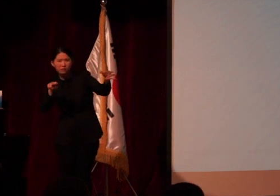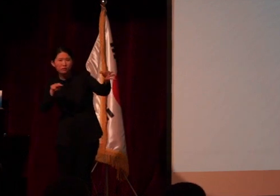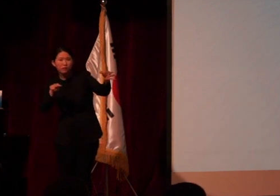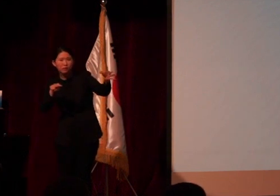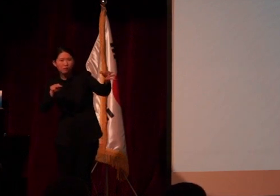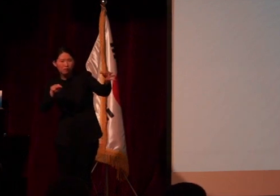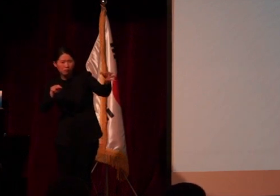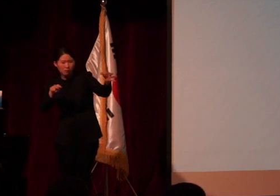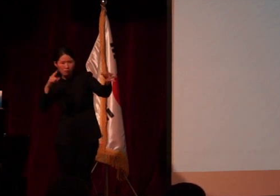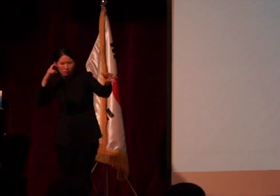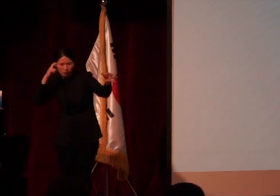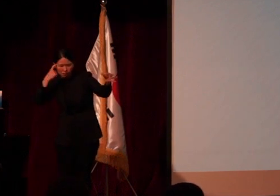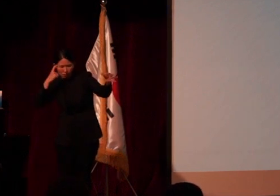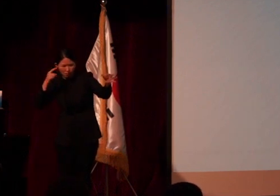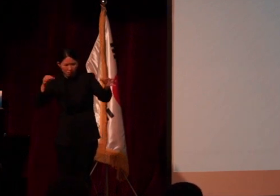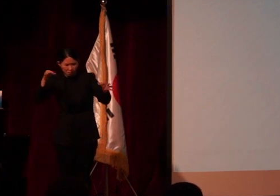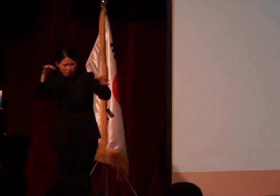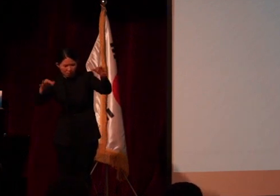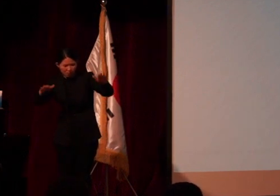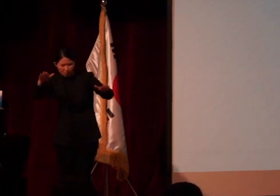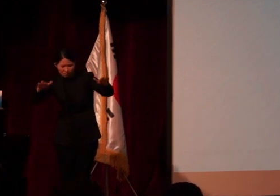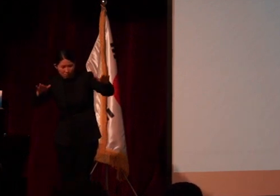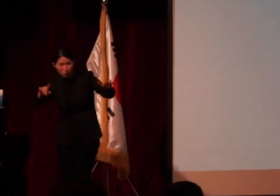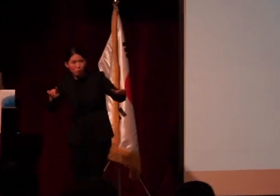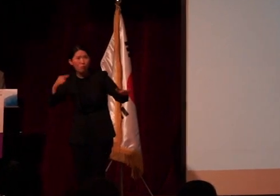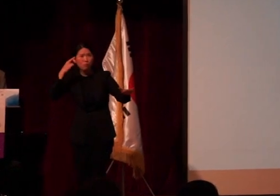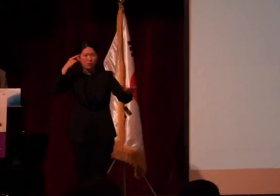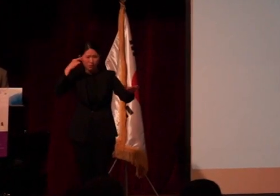온 신경을 모아 흔들거림에 집중합니다.